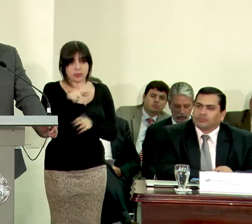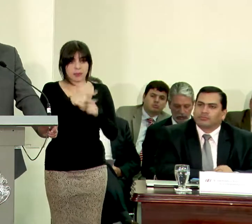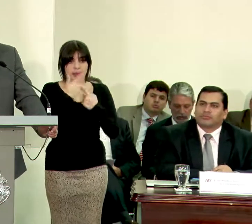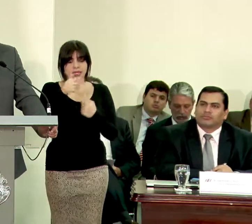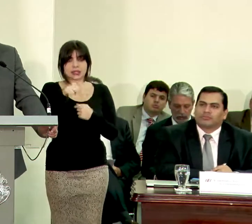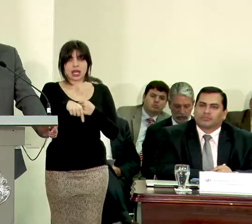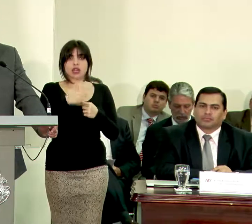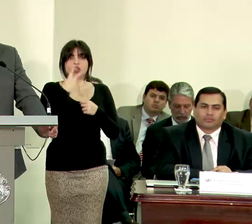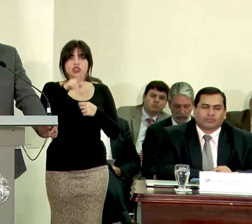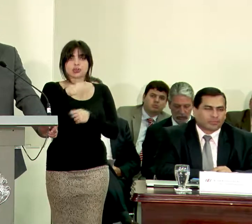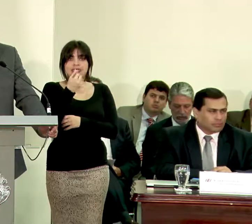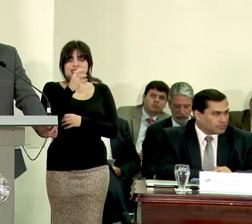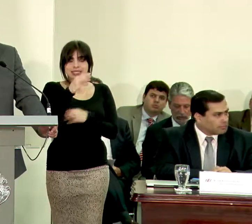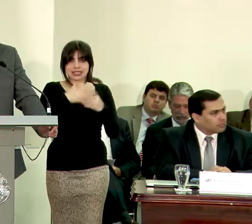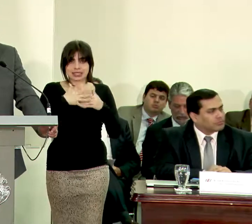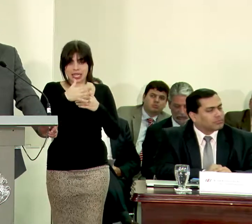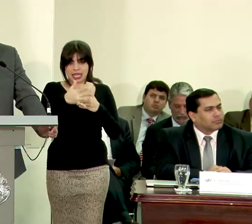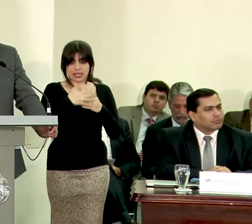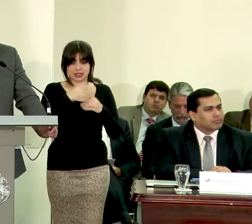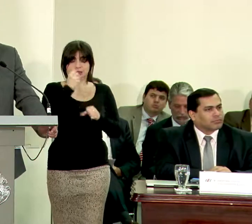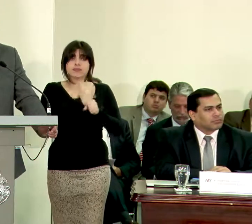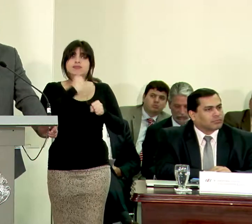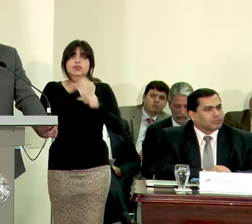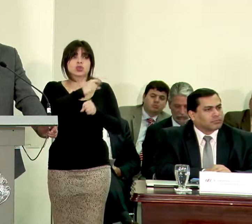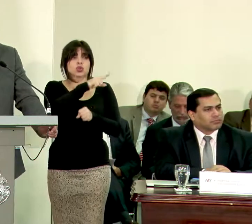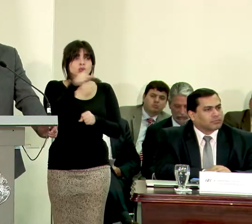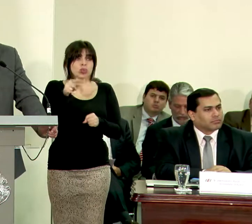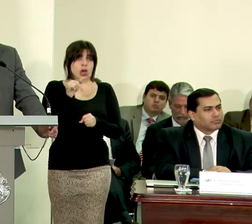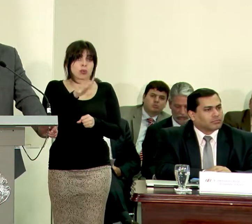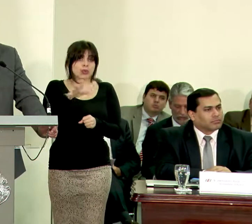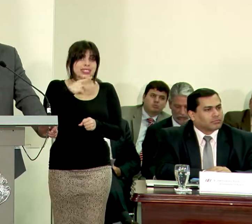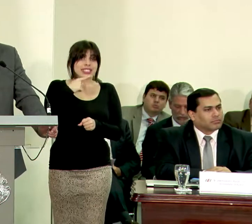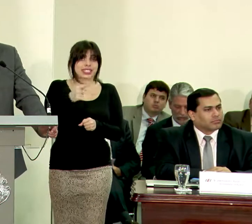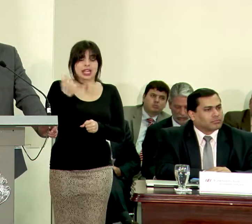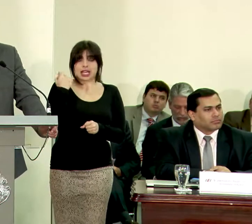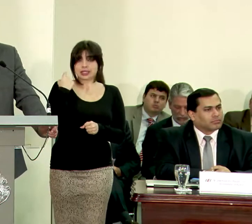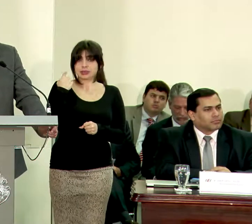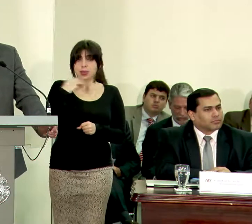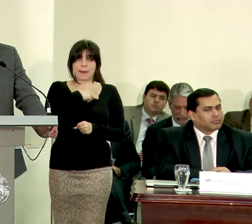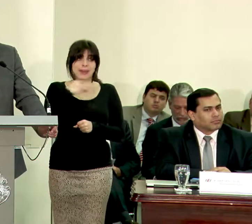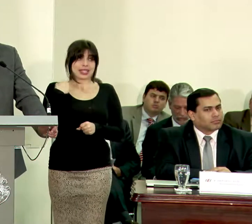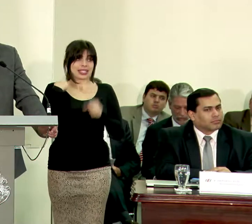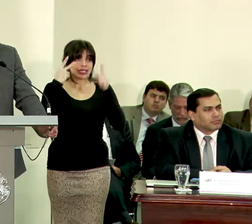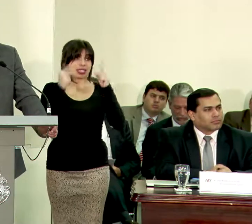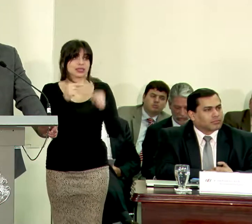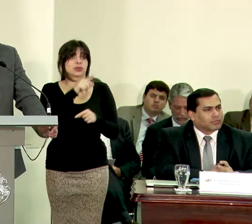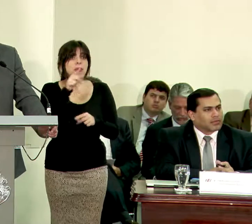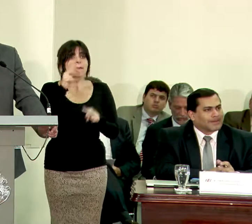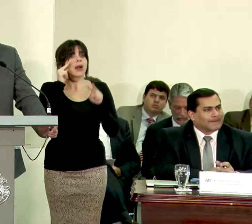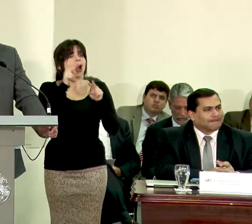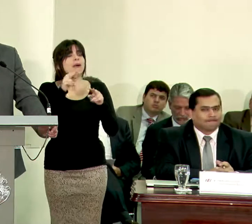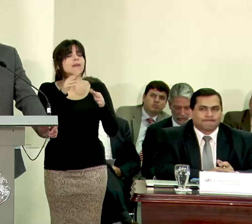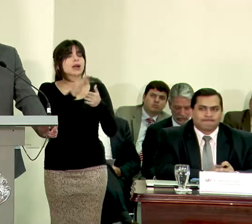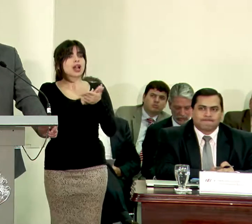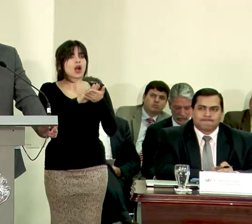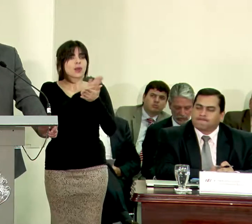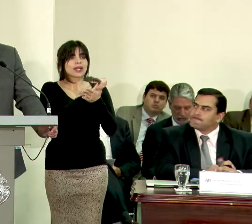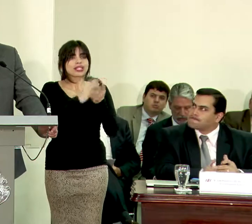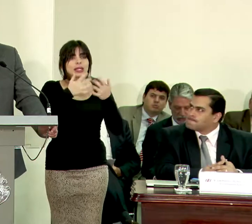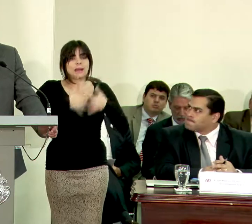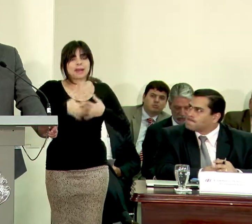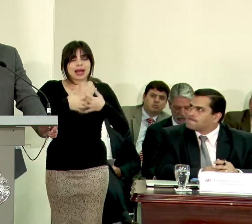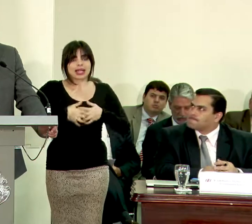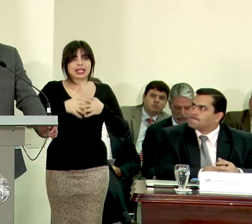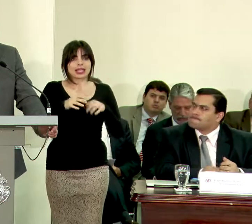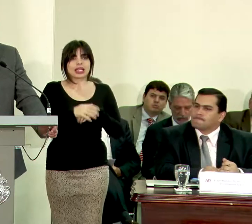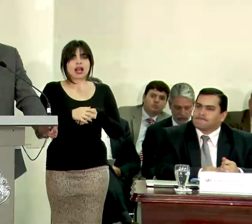el 2016 y van a ser obras que ustedes, como decía ahora el ministro de Hacienda, van a ver la obra gris, van a ver la maquinaria, que es